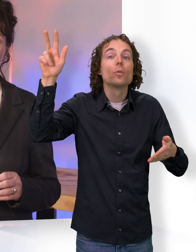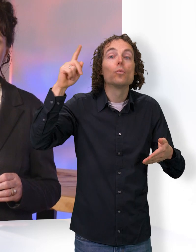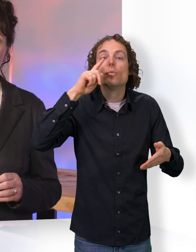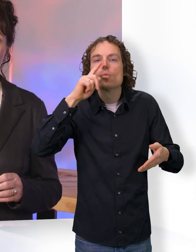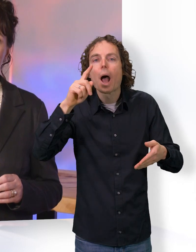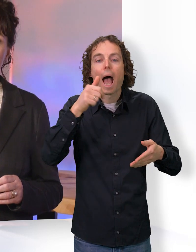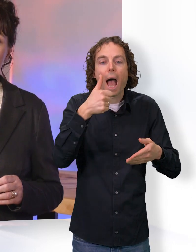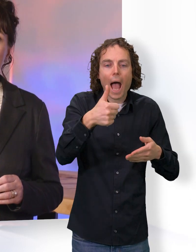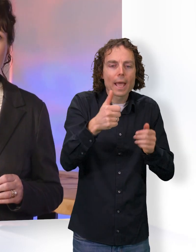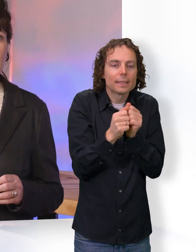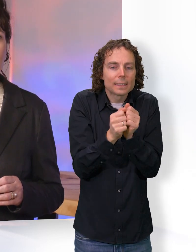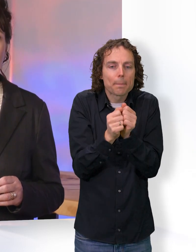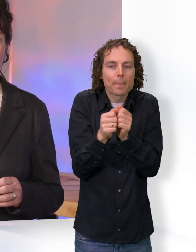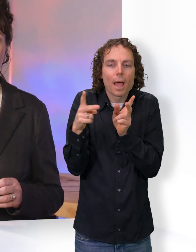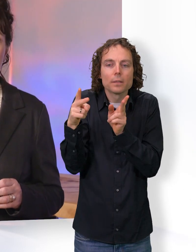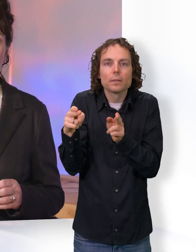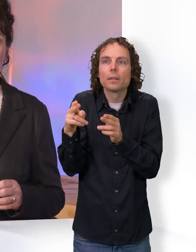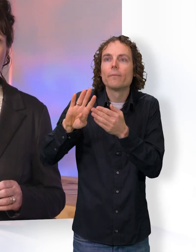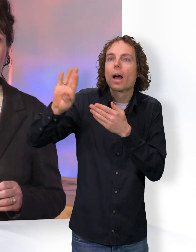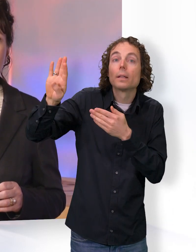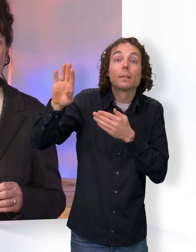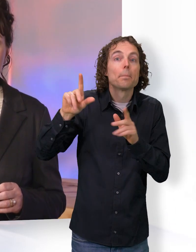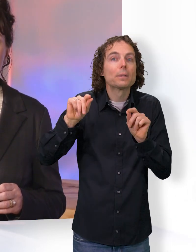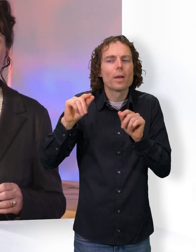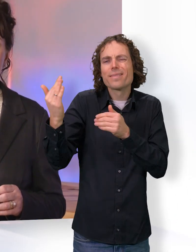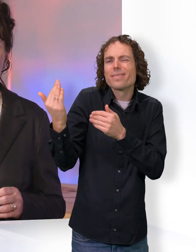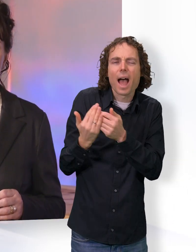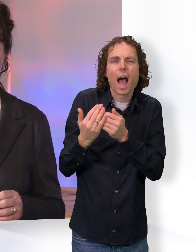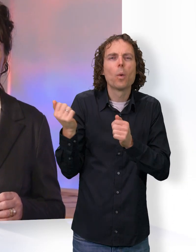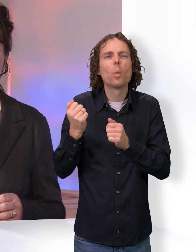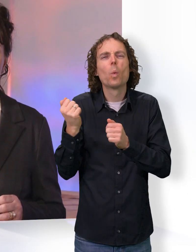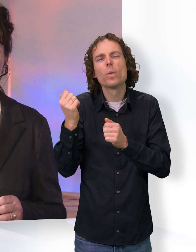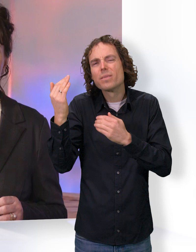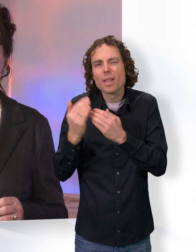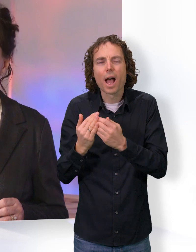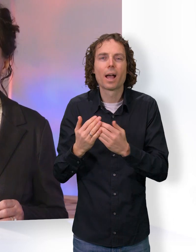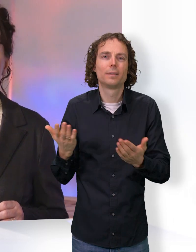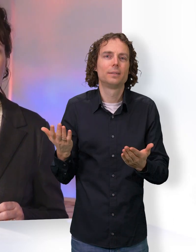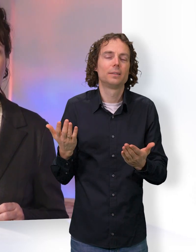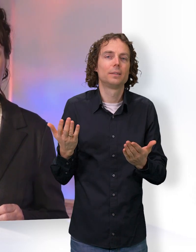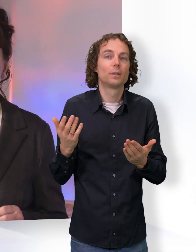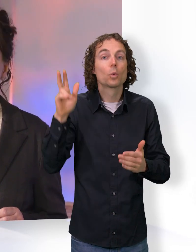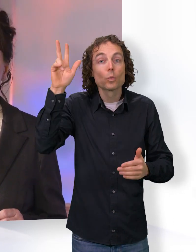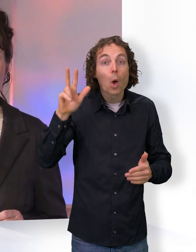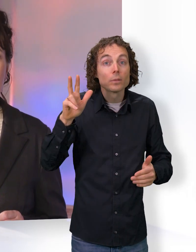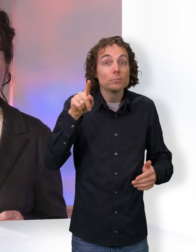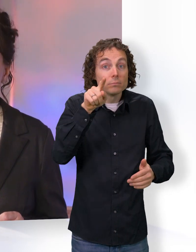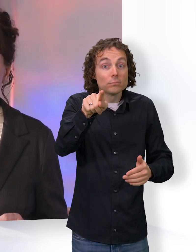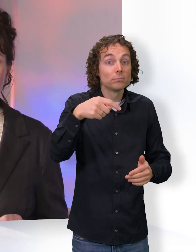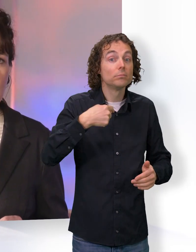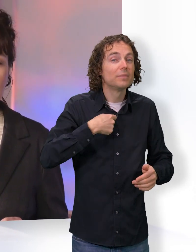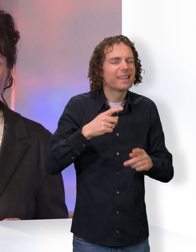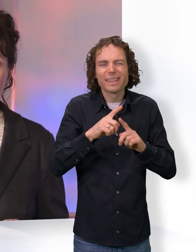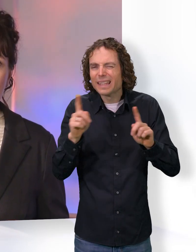entfernt. Gott ist nah, ganz nah. Er wird Sie und mich